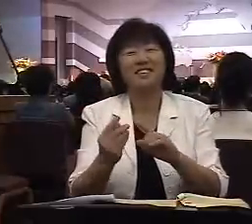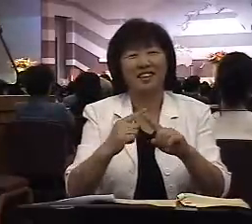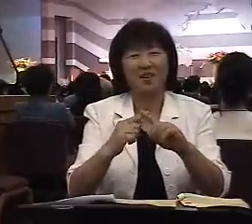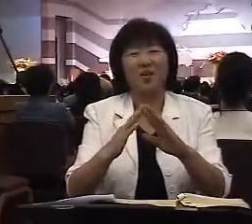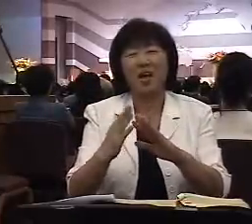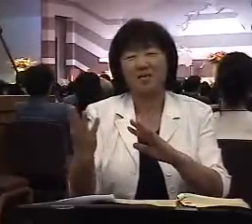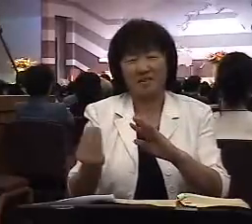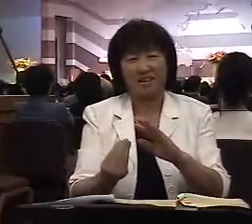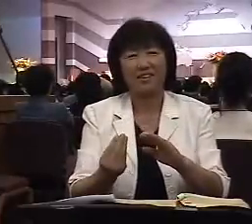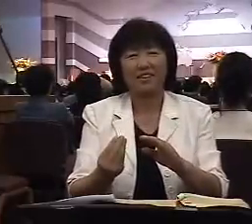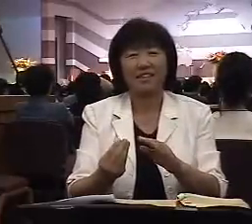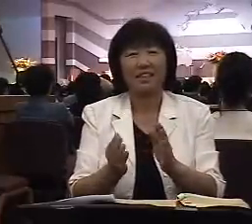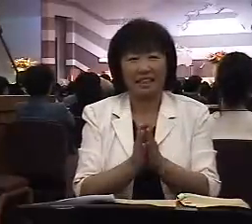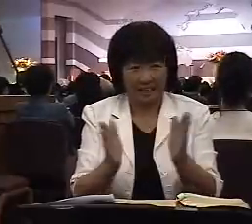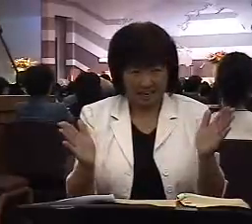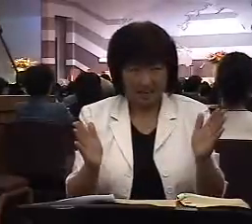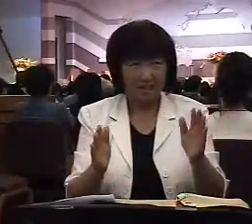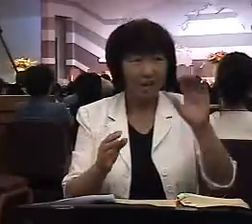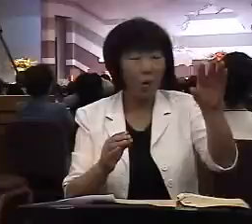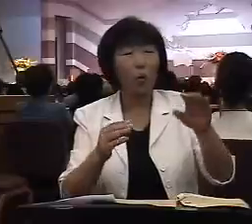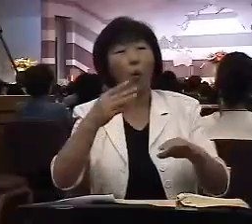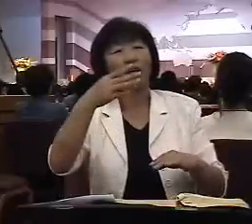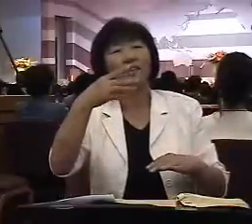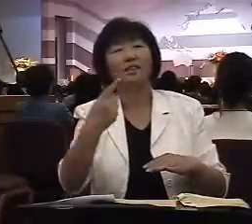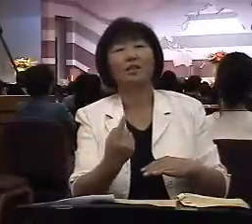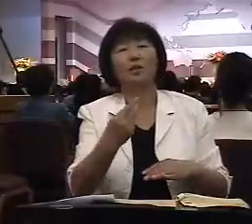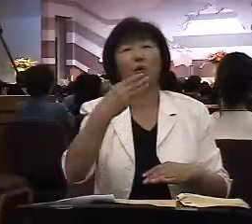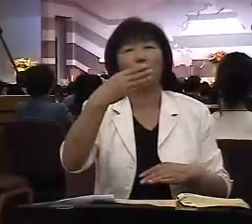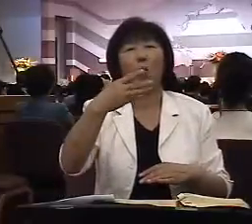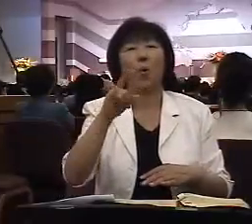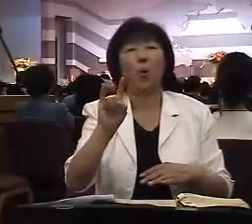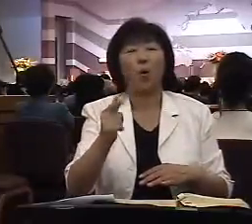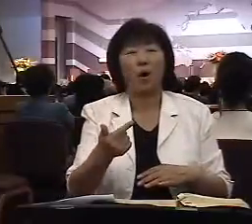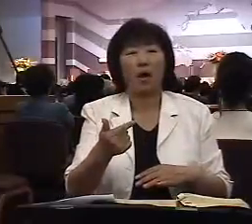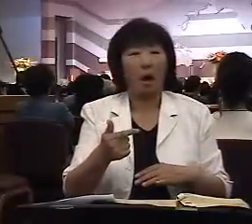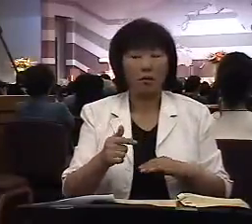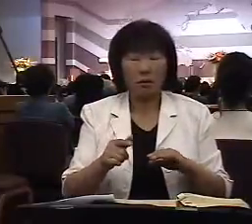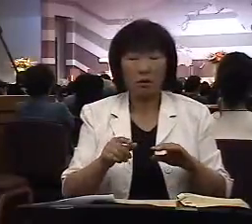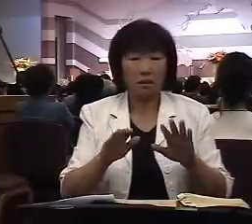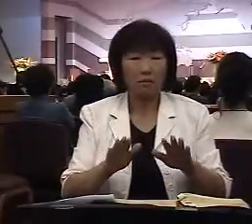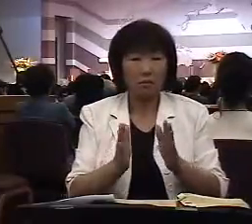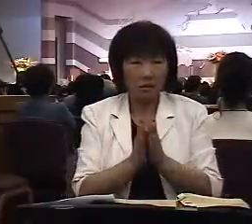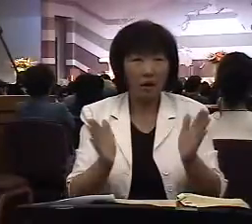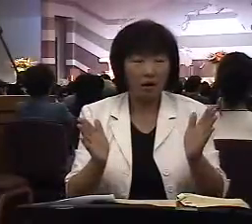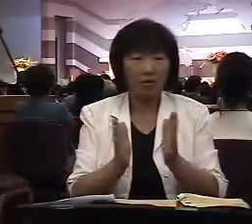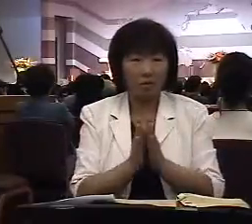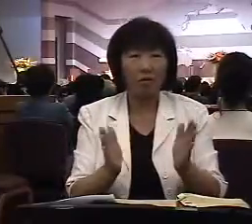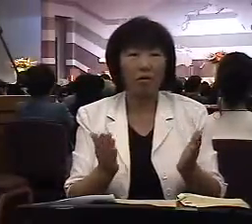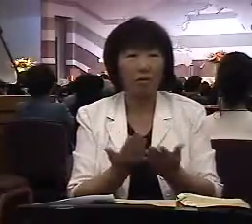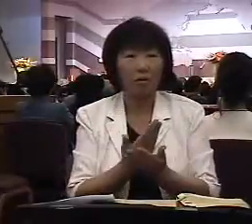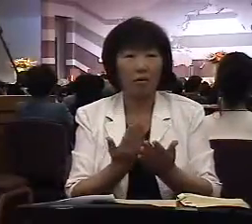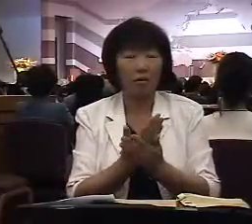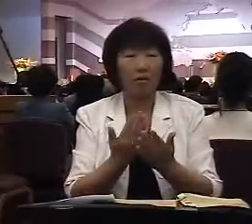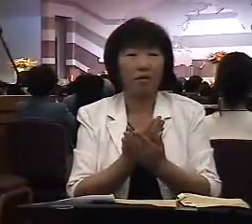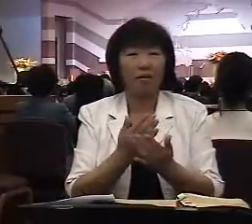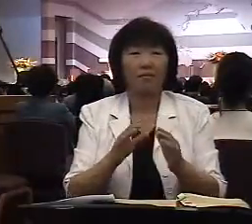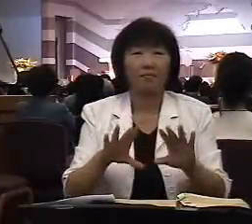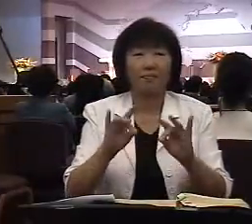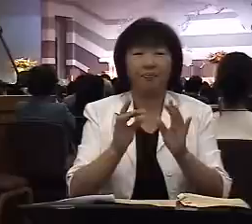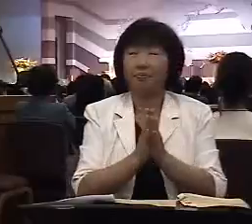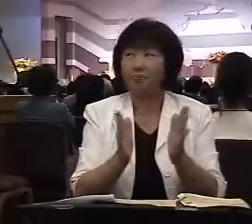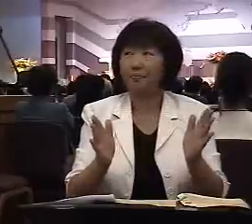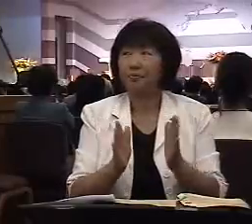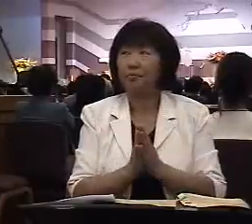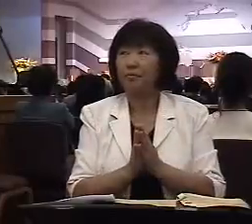참 감사를 드립니다. 그래서 제 관심은 당연히 개척교회인데 오늘 말씀드리고자